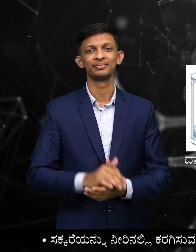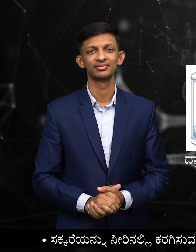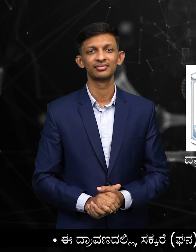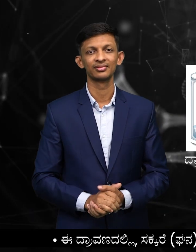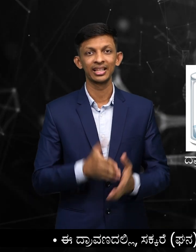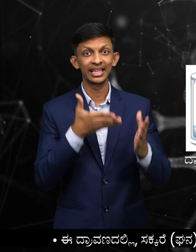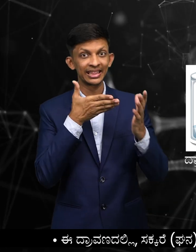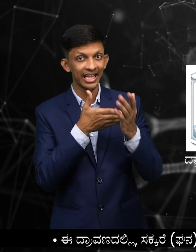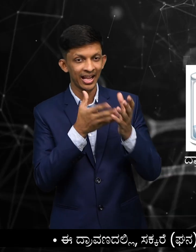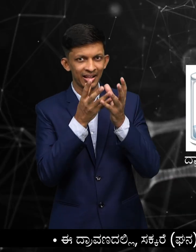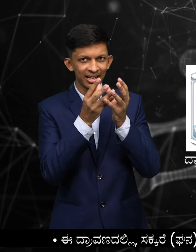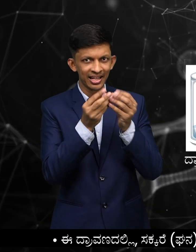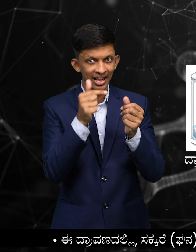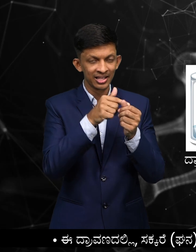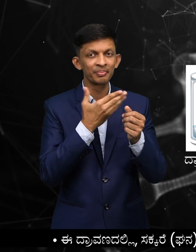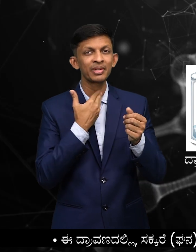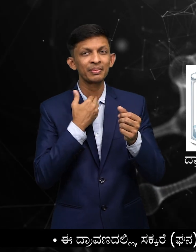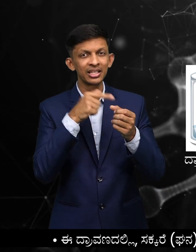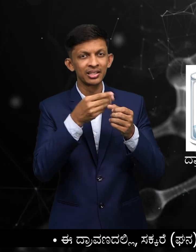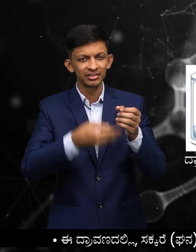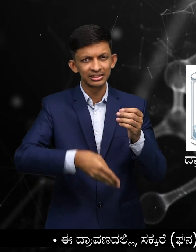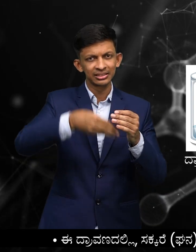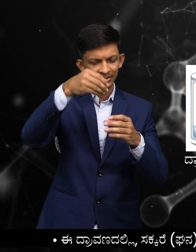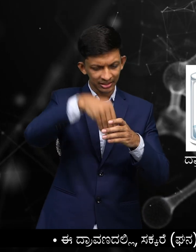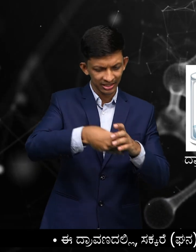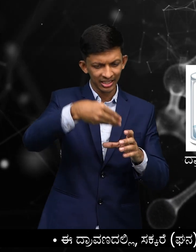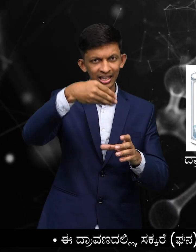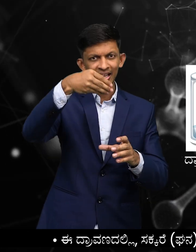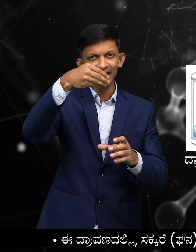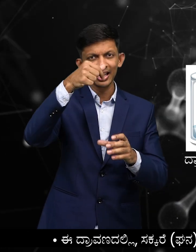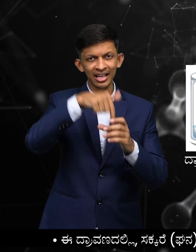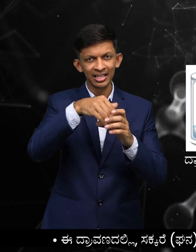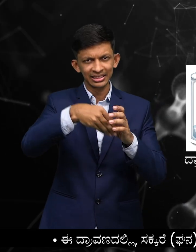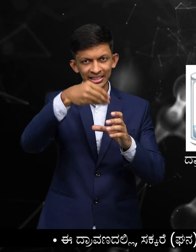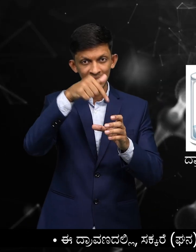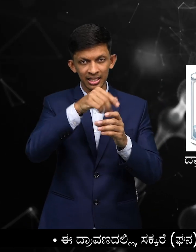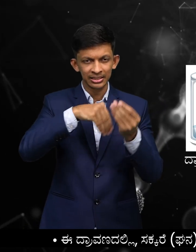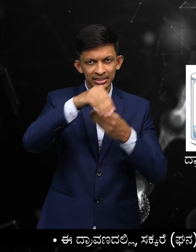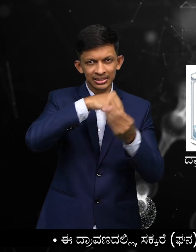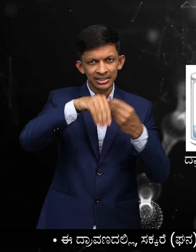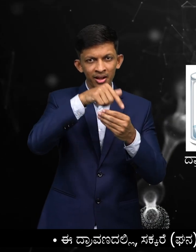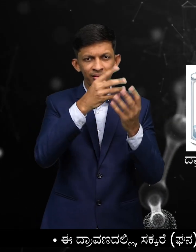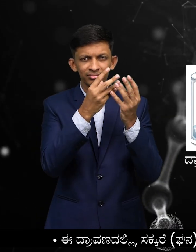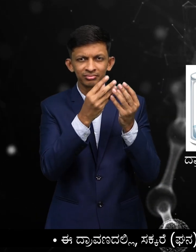ಈ ದ್ರವಣದಲ್ಲಿ ಸಕ್ಕರೆ ಘನ ದ್ರಾವಕವಾಗಿದೆ ಮತ್ತು ನೀರು ದ್ರವ ದ್ರಾವಕವಾಗಿದೆ.